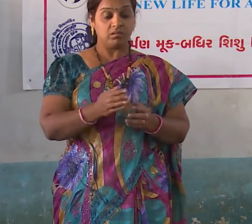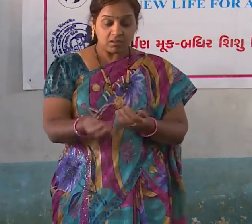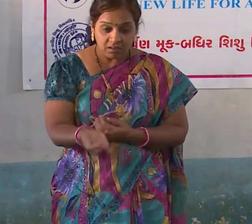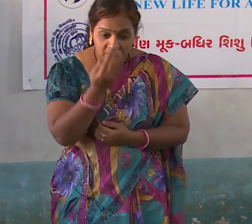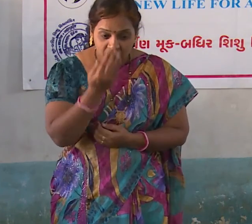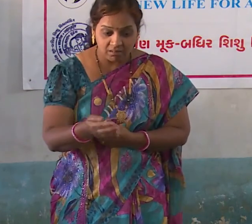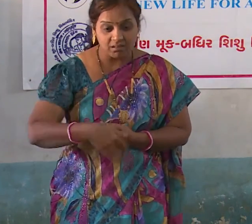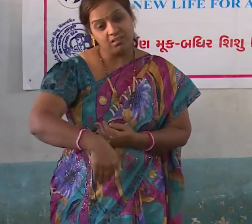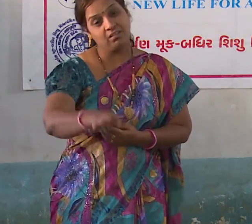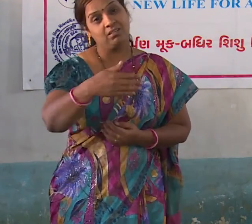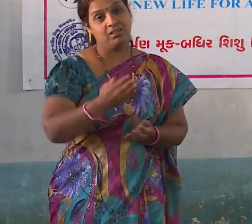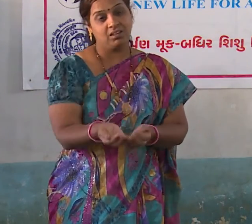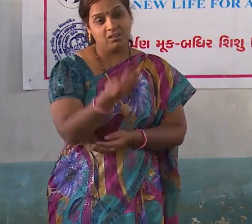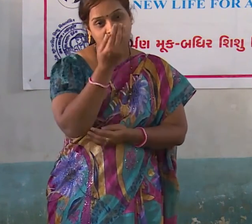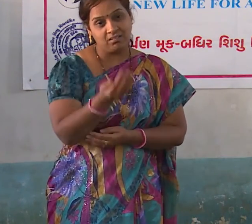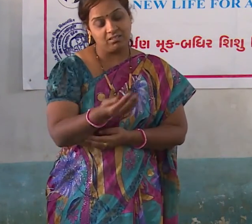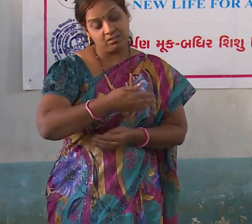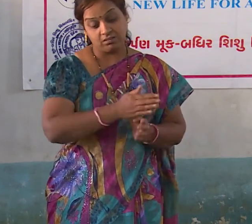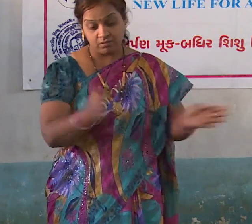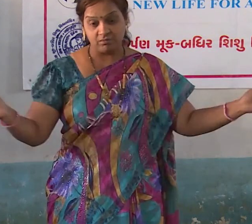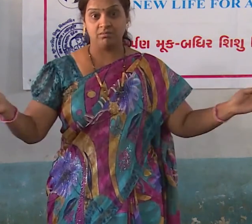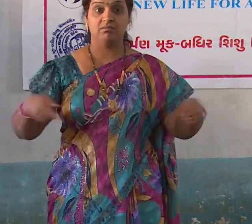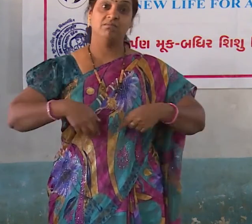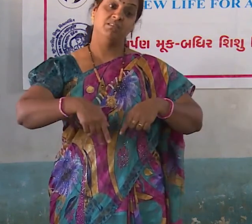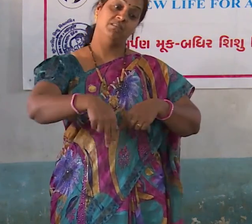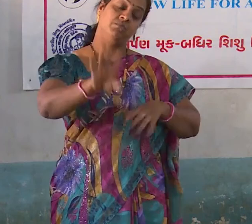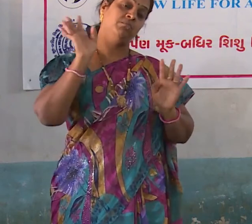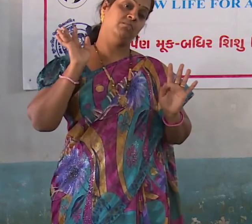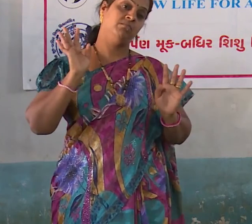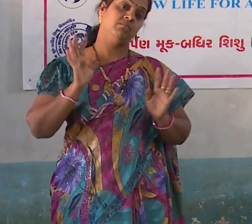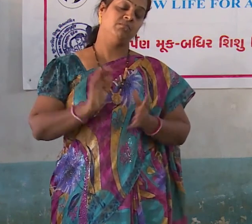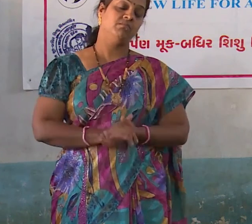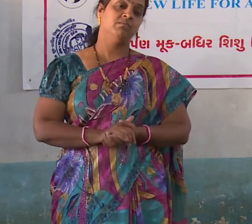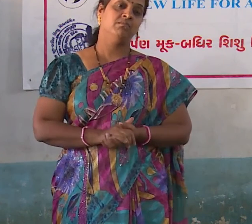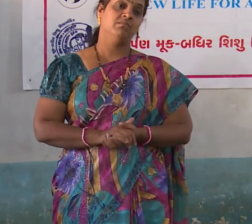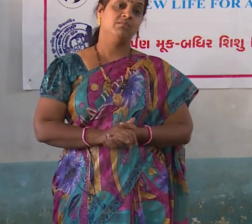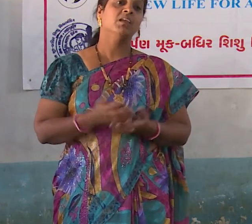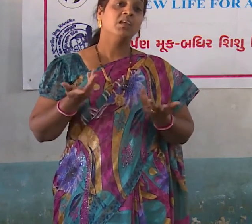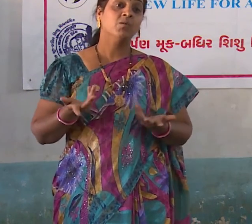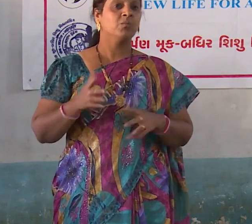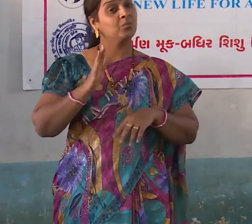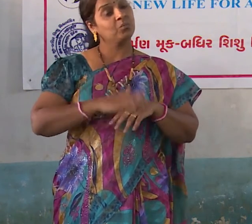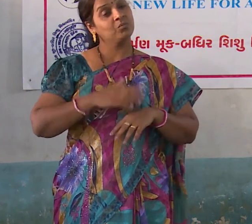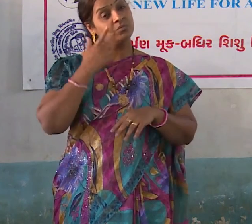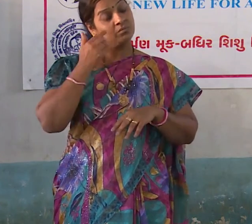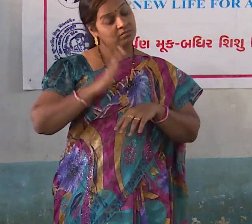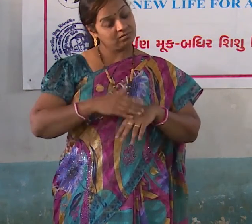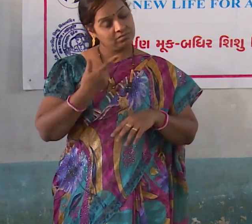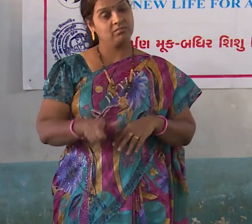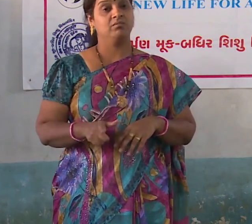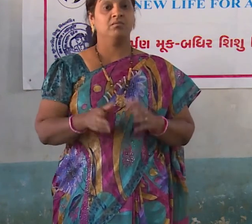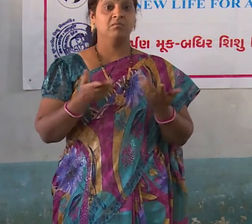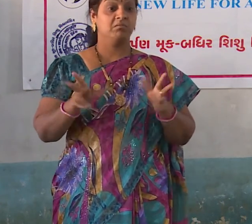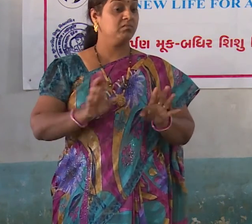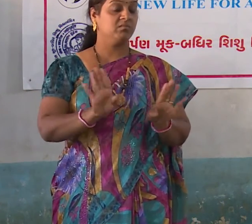सैनिक आदि जो भी हैं उस साइड में हट जाते हैं, और राजा भी आगे बढ़ करके उसको गोद में लेता है प्यार से, क्योंकि